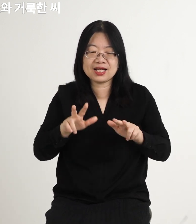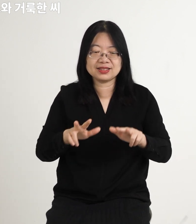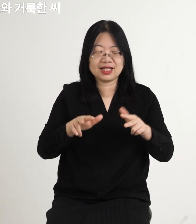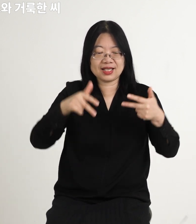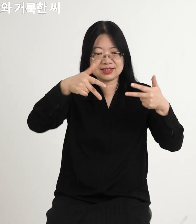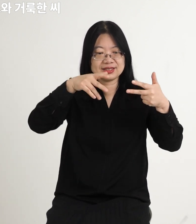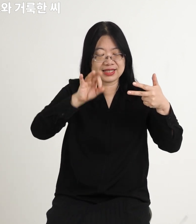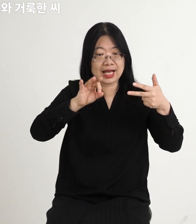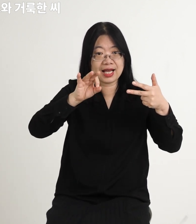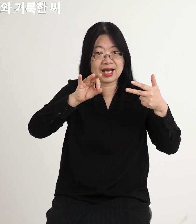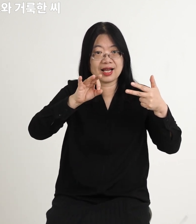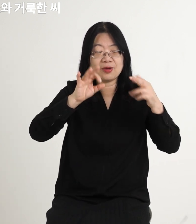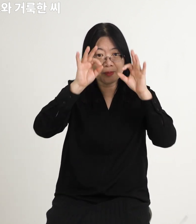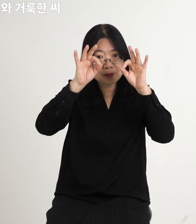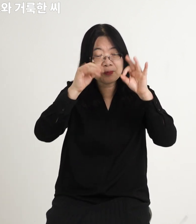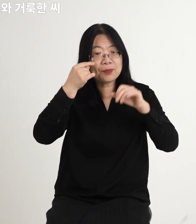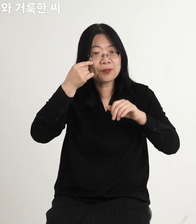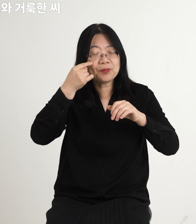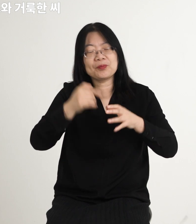7장으로 넘어오세요. 7장.